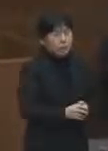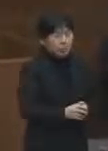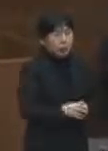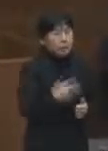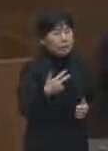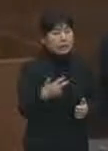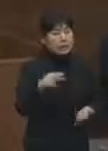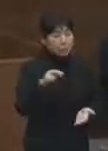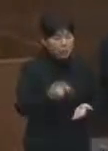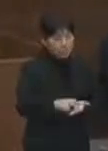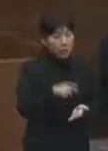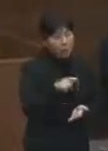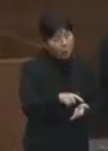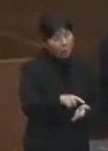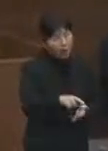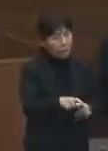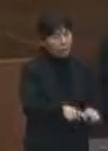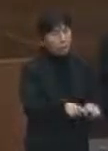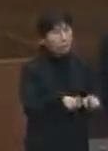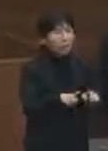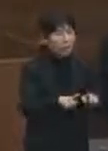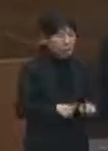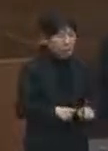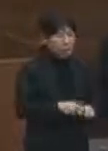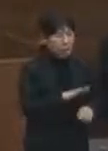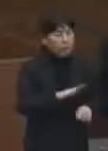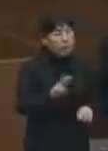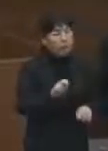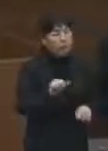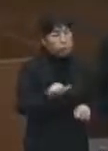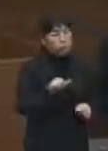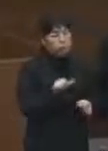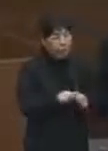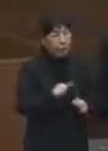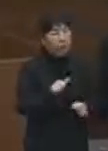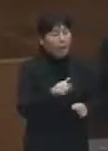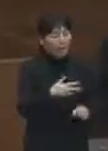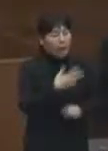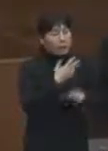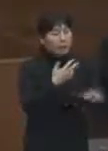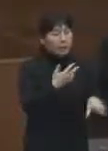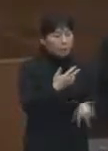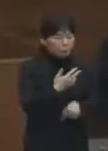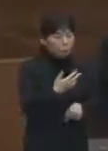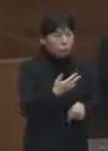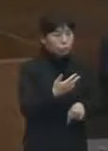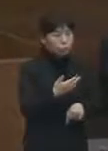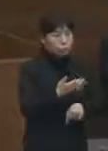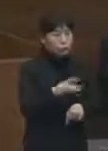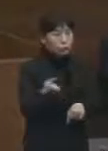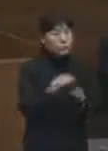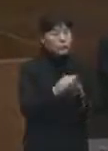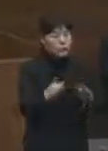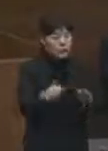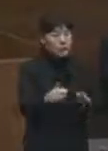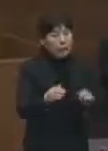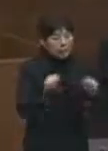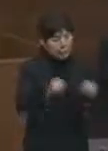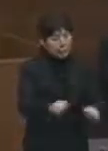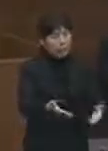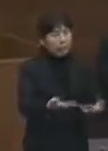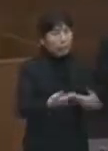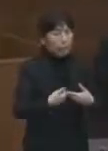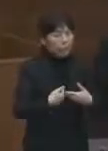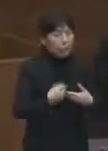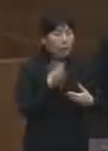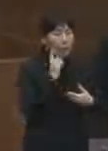ては、この規定を受けまして、平成25年8月に市議会のご承認を得て、市長の付属機関として、明石